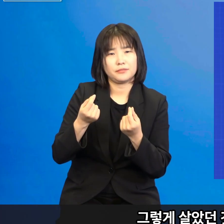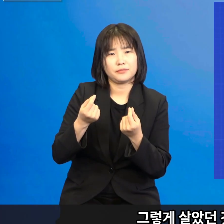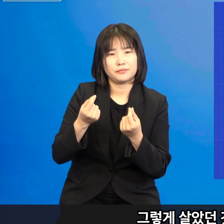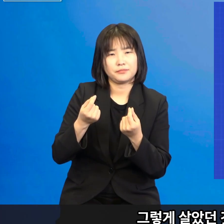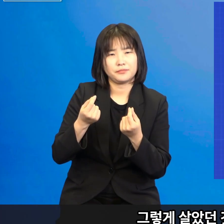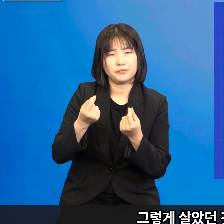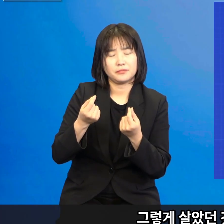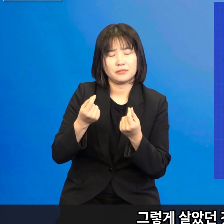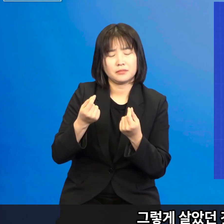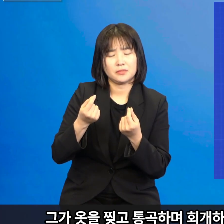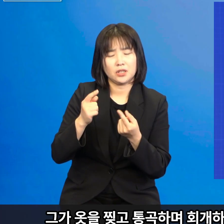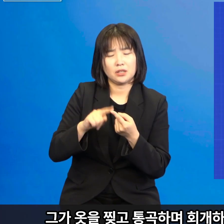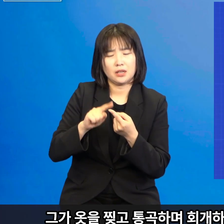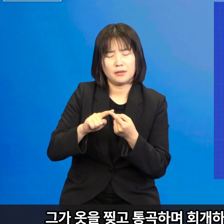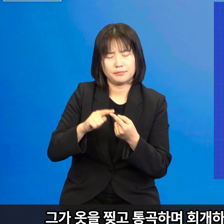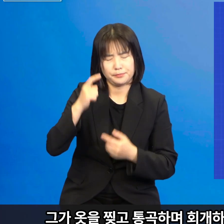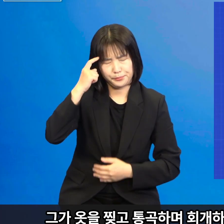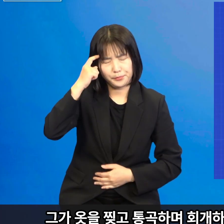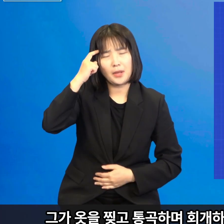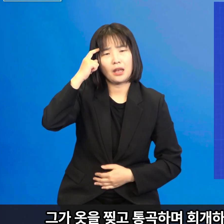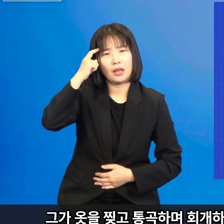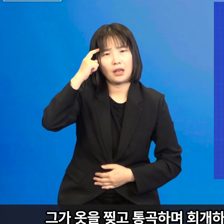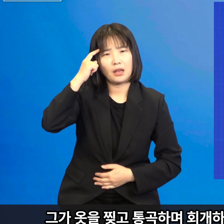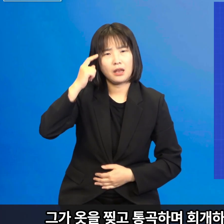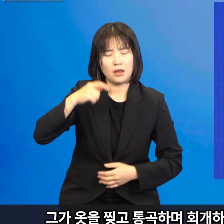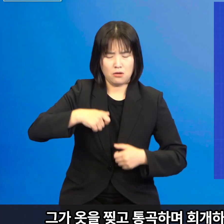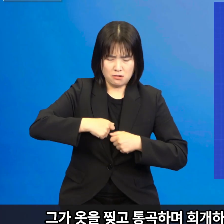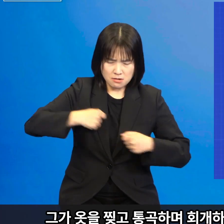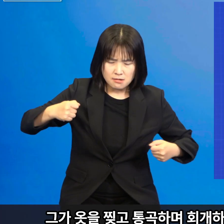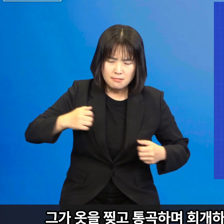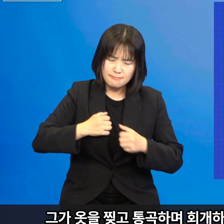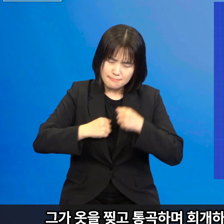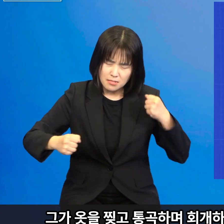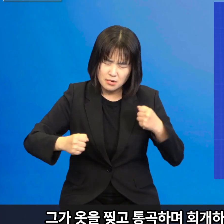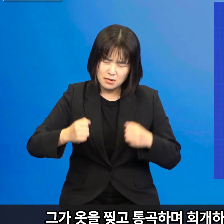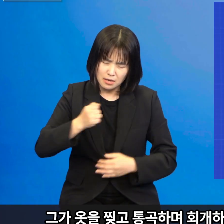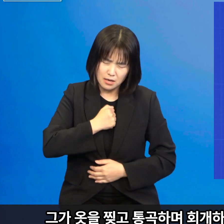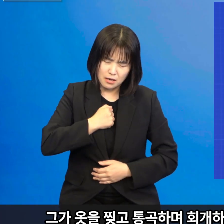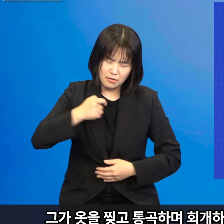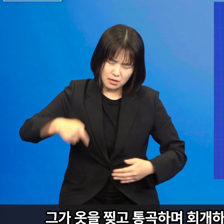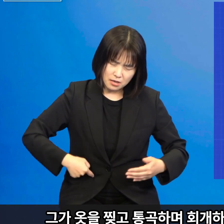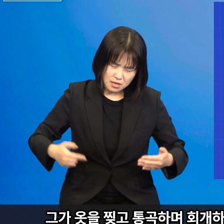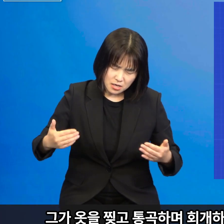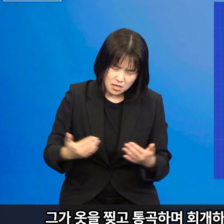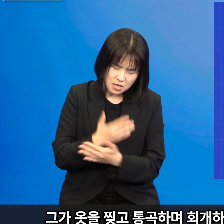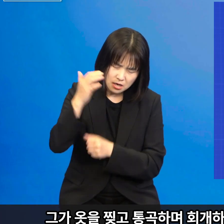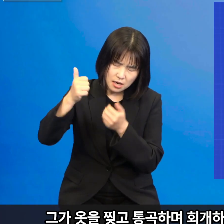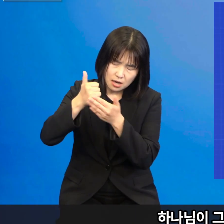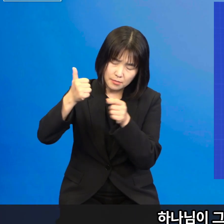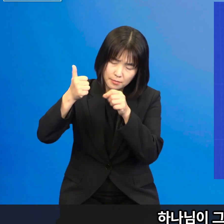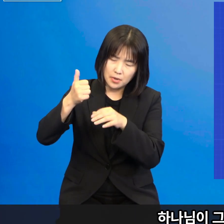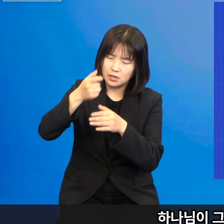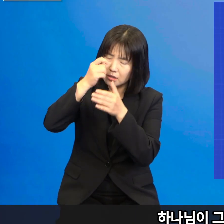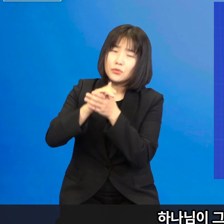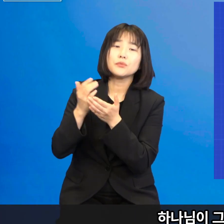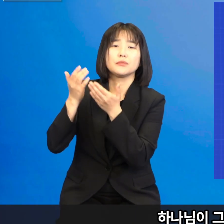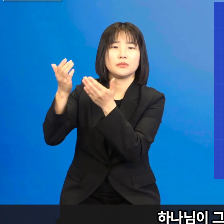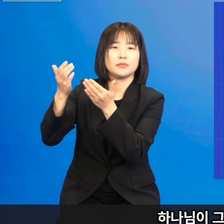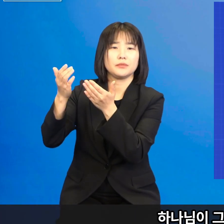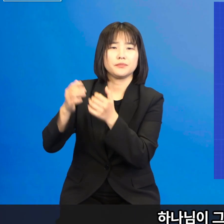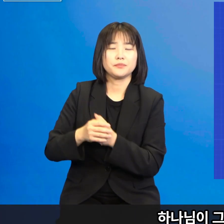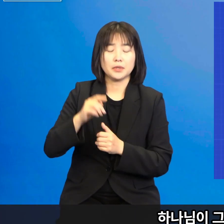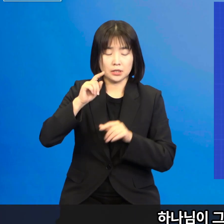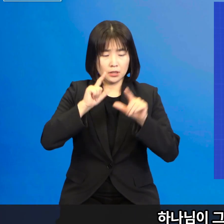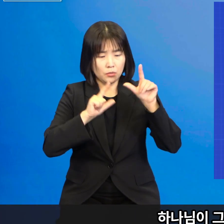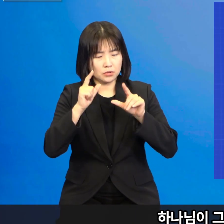살았던 것을 깨닫게 되고, 그가 옷을 찢고 통곡하며 회개하며 하나님 앞에 막 기도를 합니다. 근데 하나님이 그